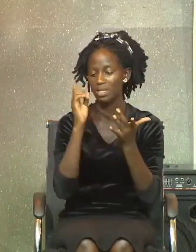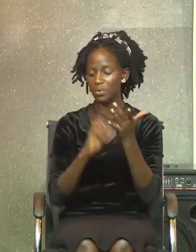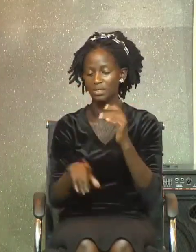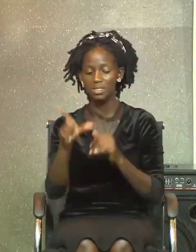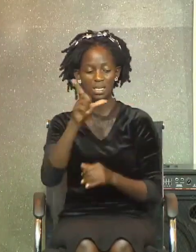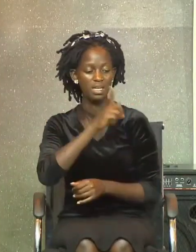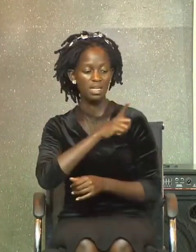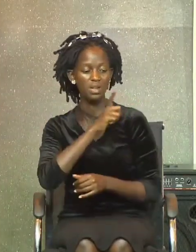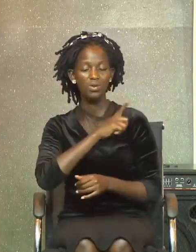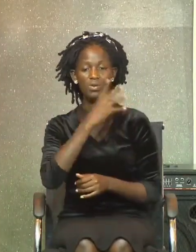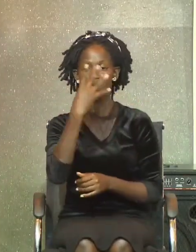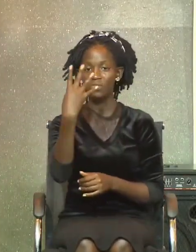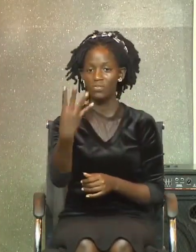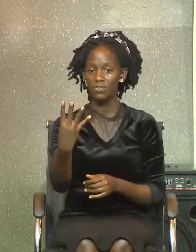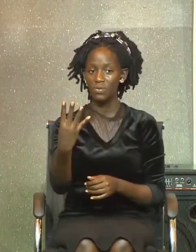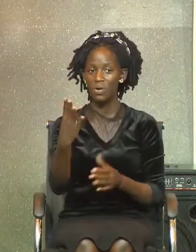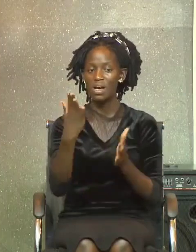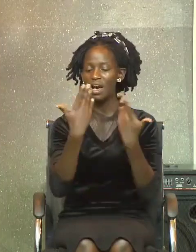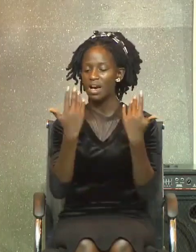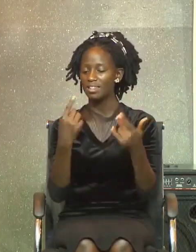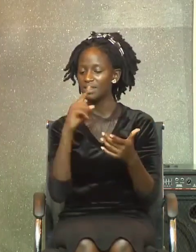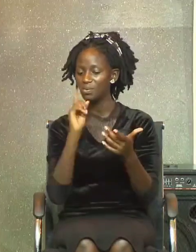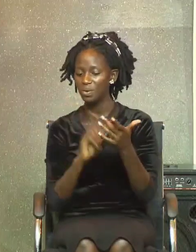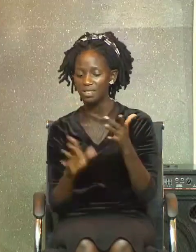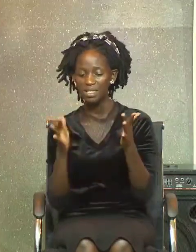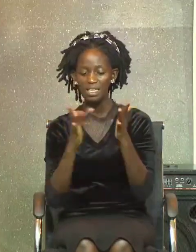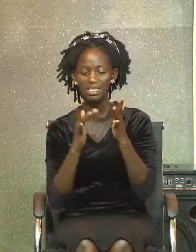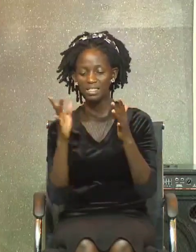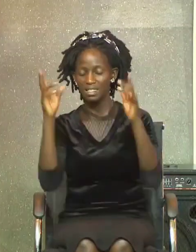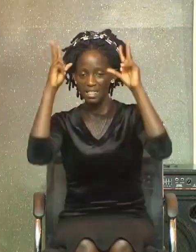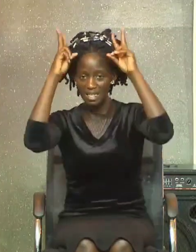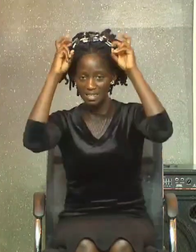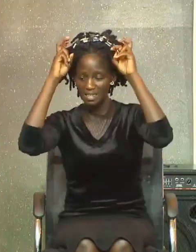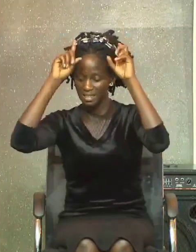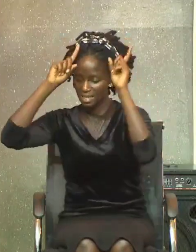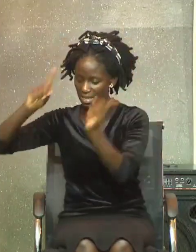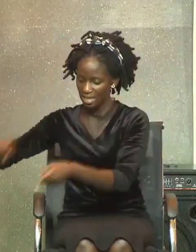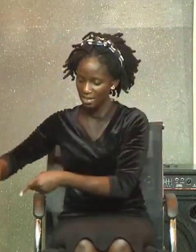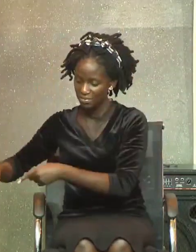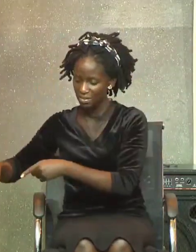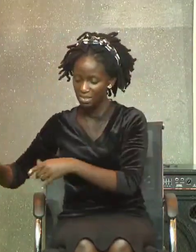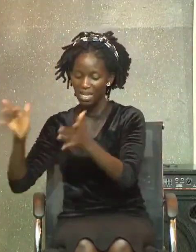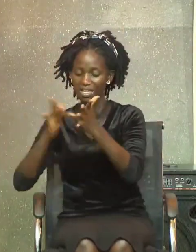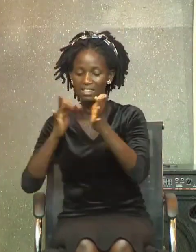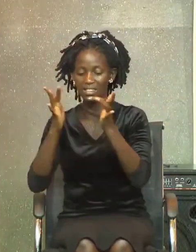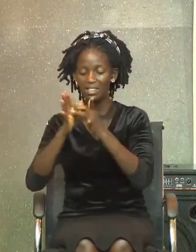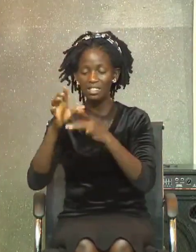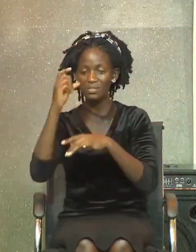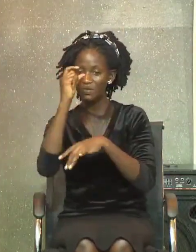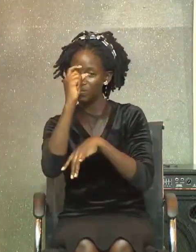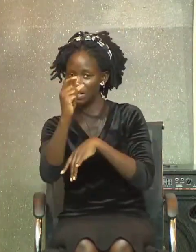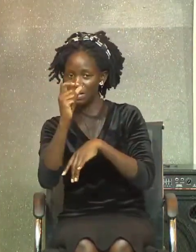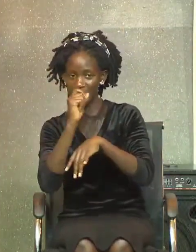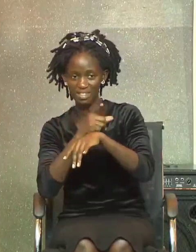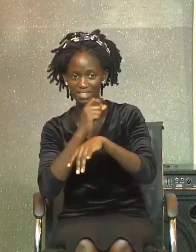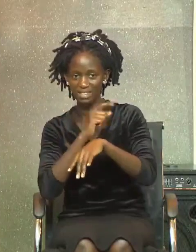mulukkanya nti awo sitaani n'alekamu yesu akaseera akabanga kale waliwo lwogamba nti ogwo